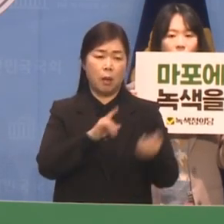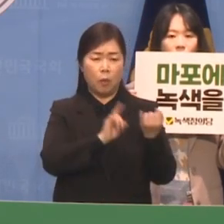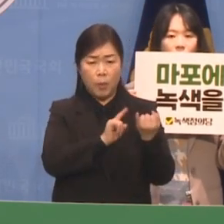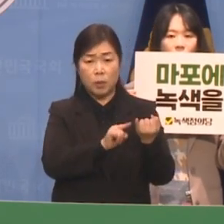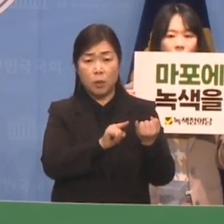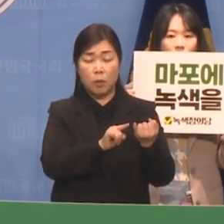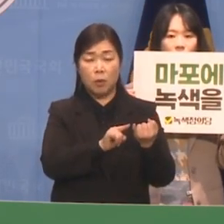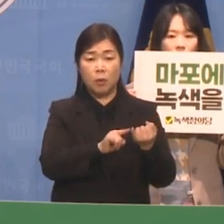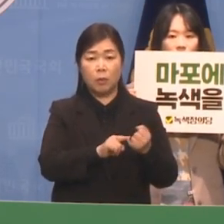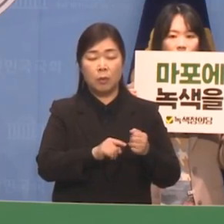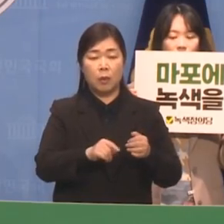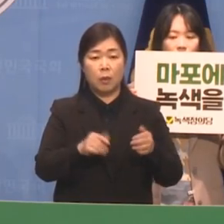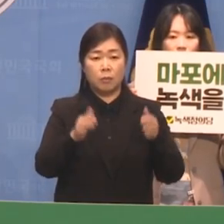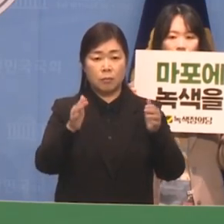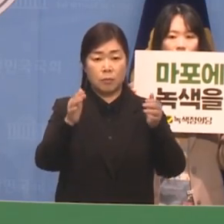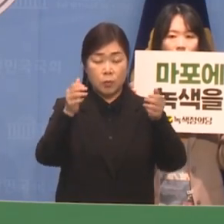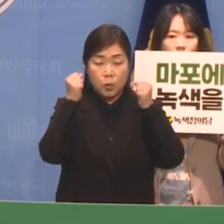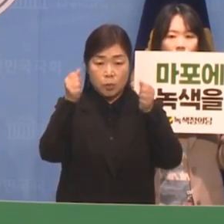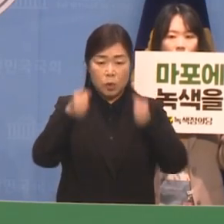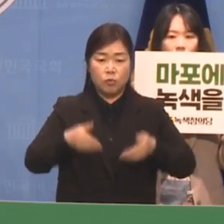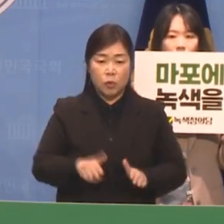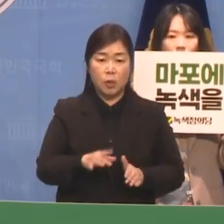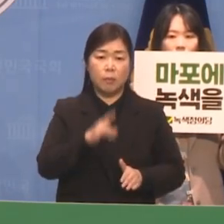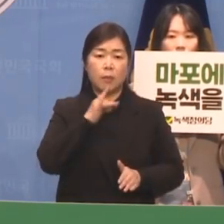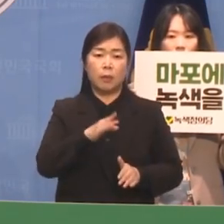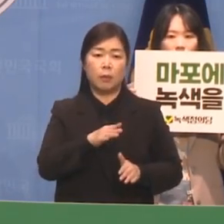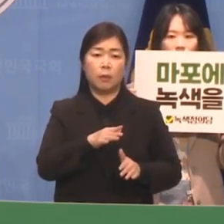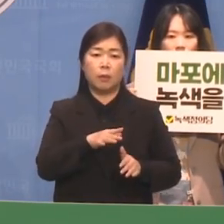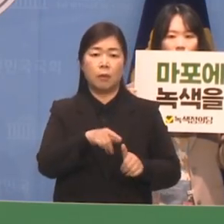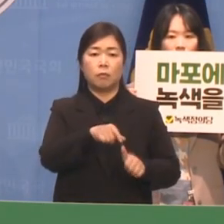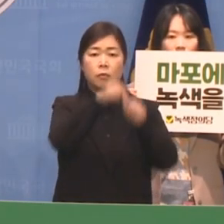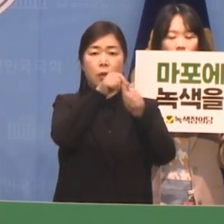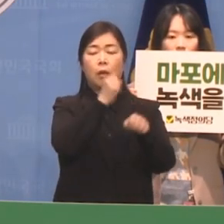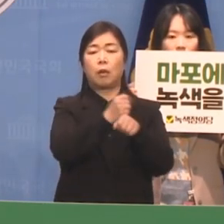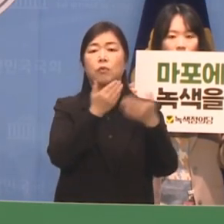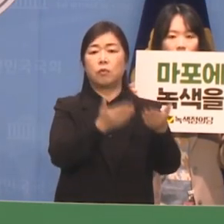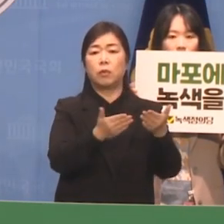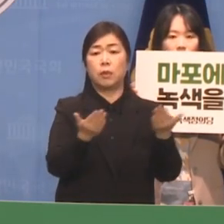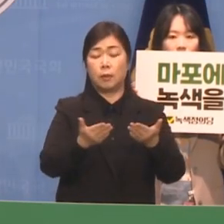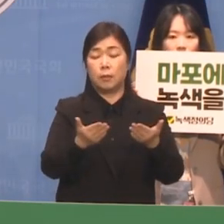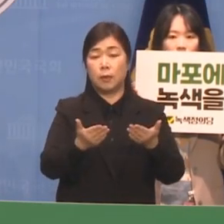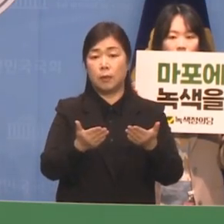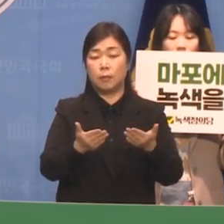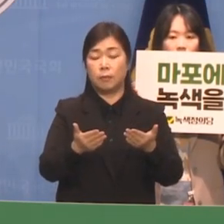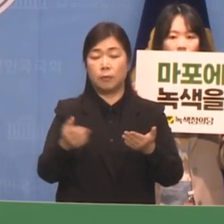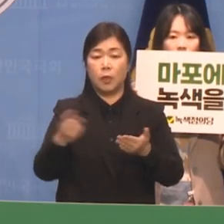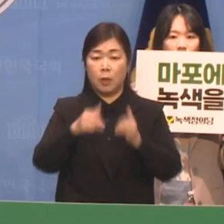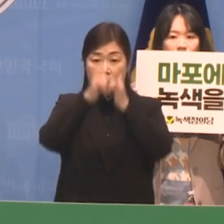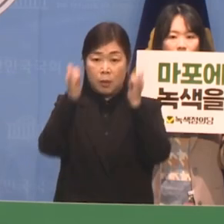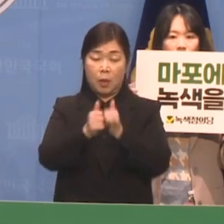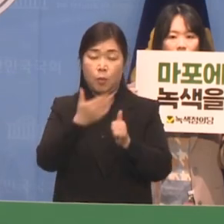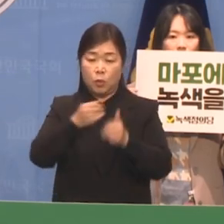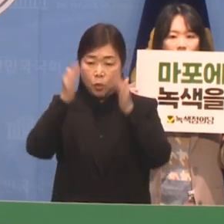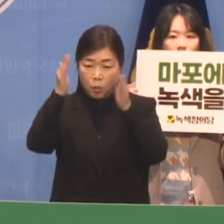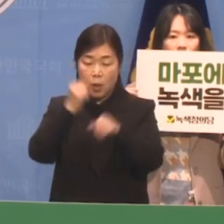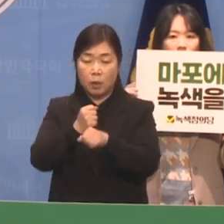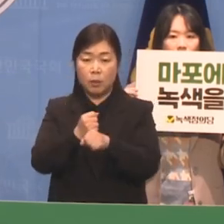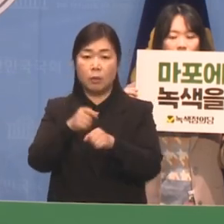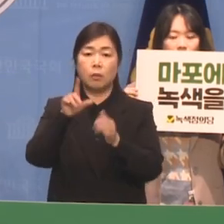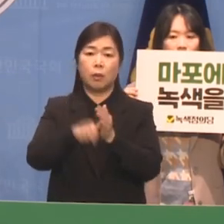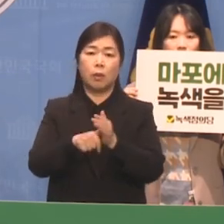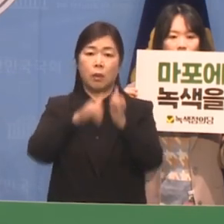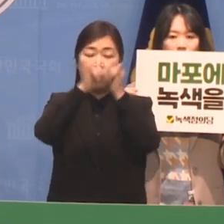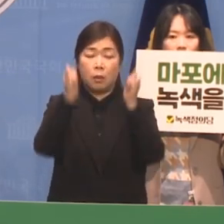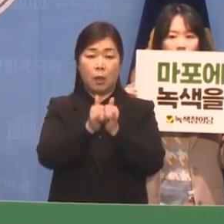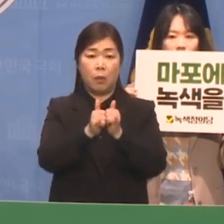발매되었고 학벌 사회의 민낯을 분명하게 마주했습니다. 사회복지를 공부하면서는 사회적 참사를 대응하는